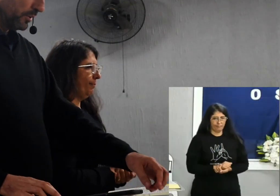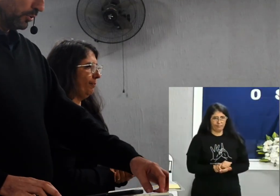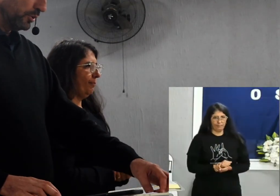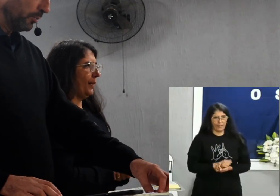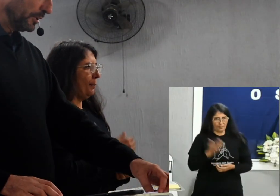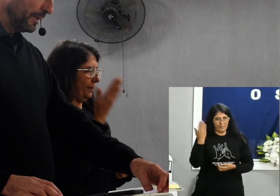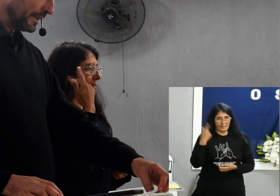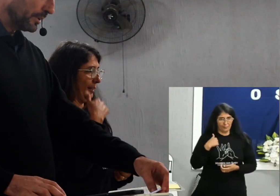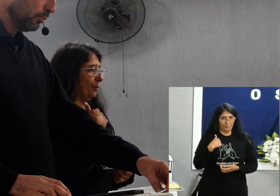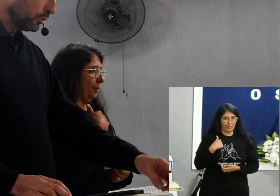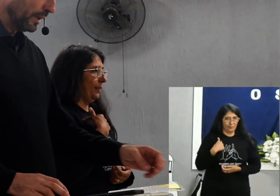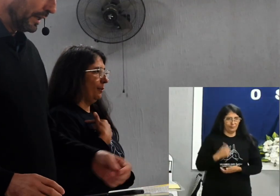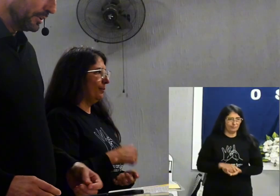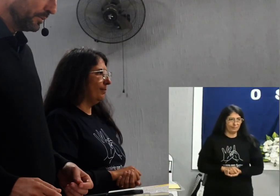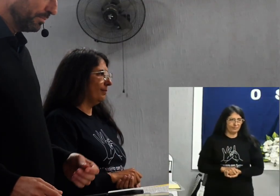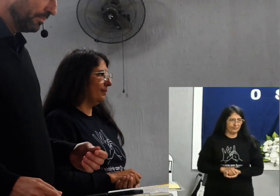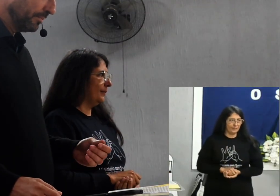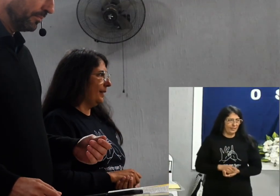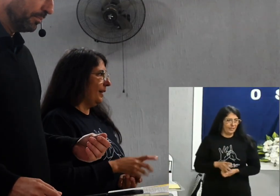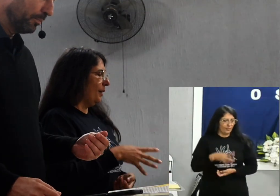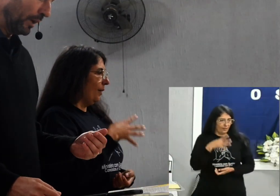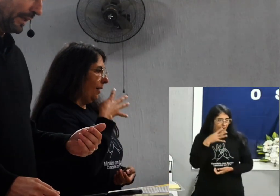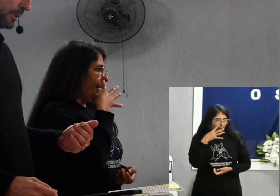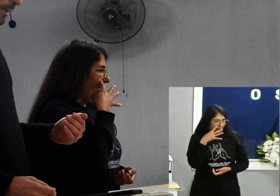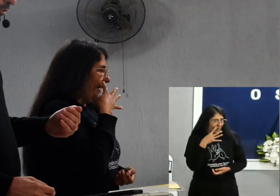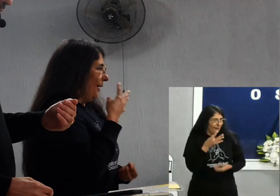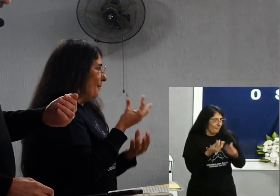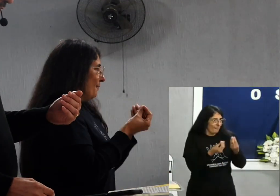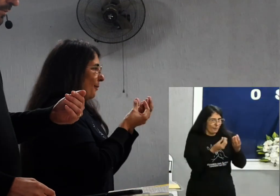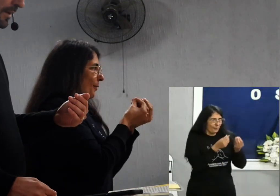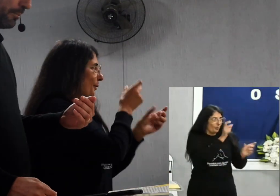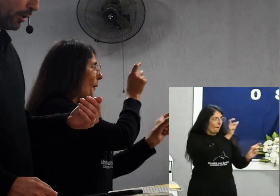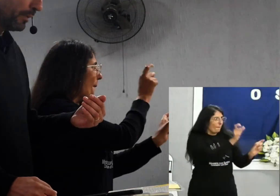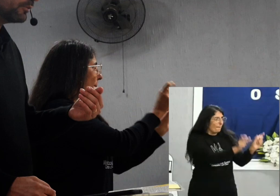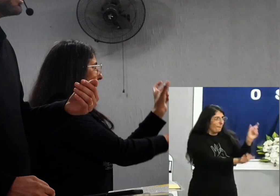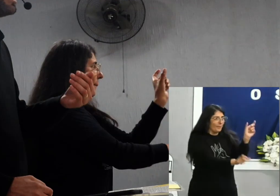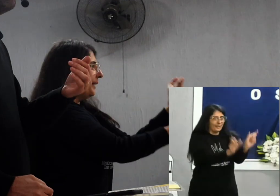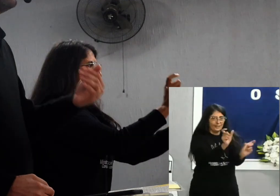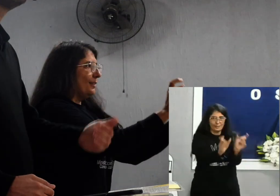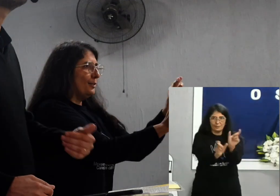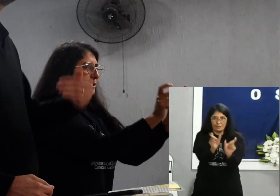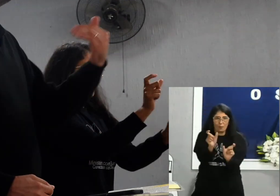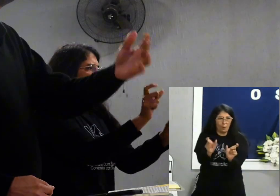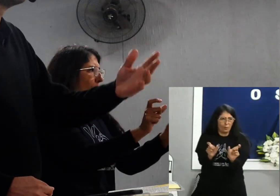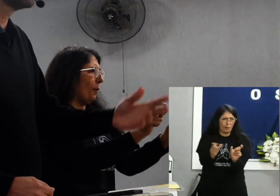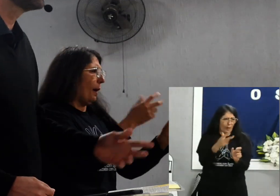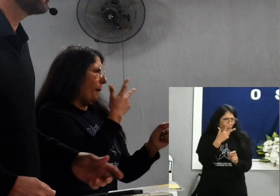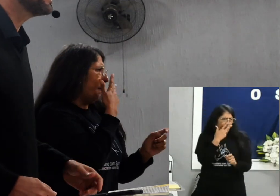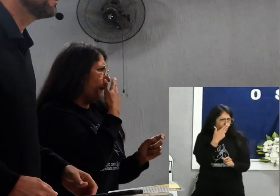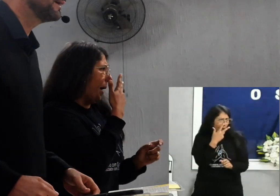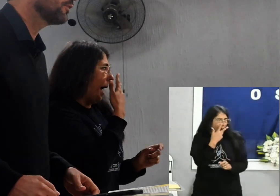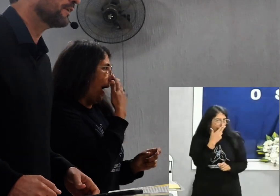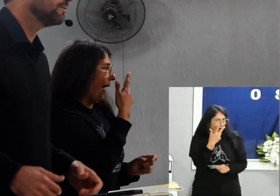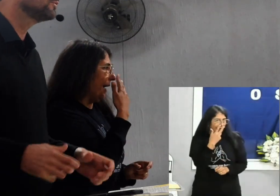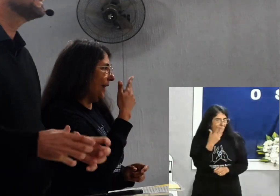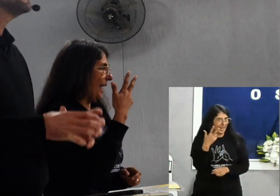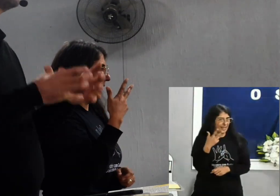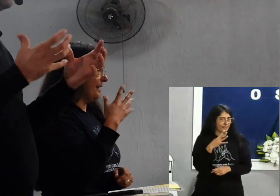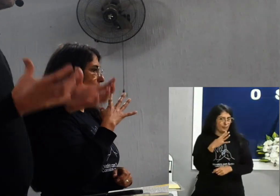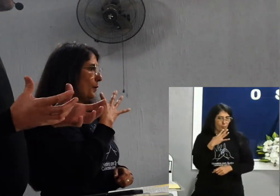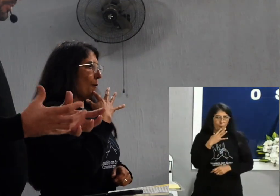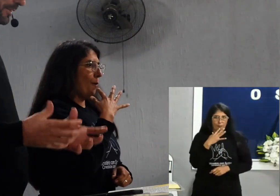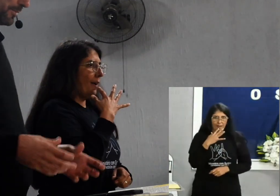E com isso eu tinha uma admiração muito grande por aquelas pessoas que, pelo menos, aparentavam grande conhecimento. E eu ficava